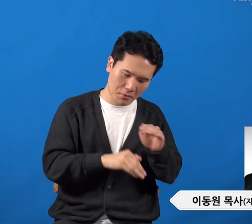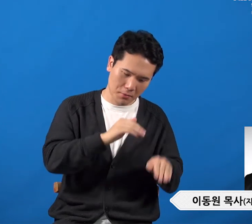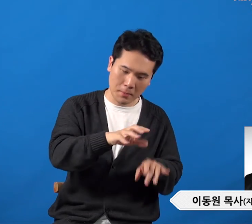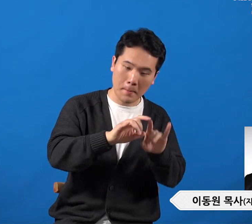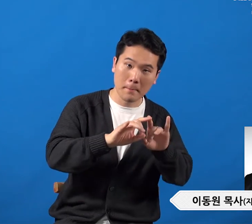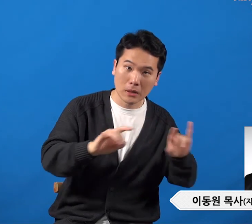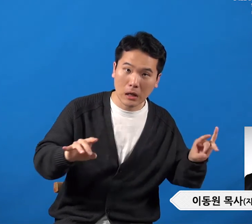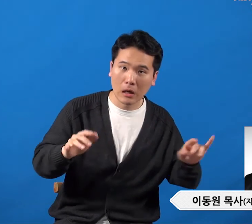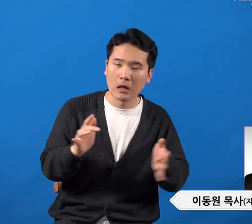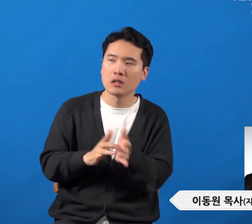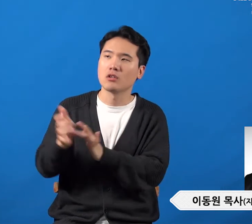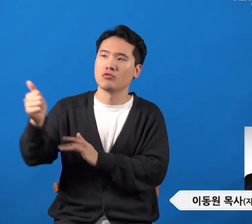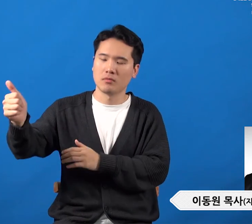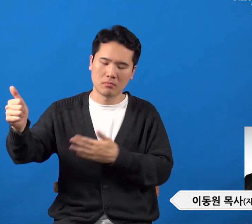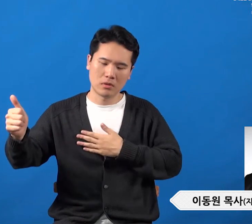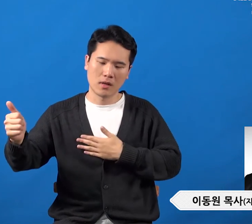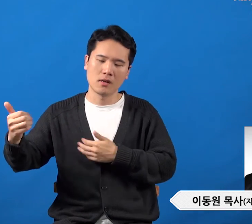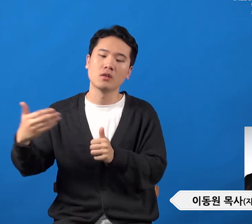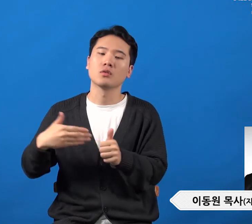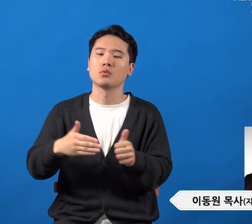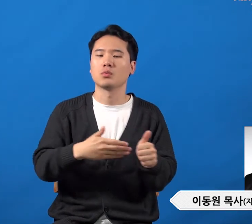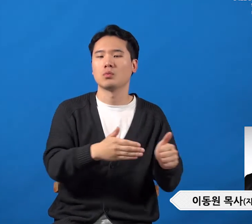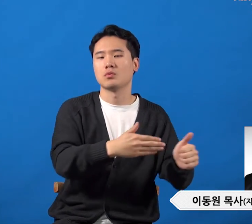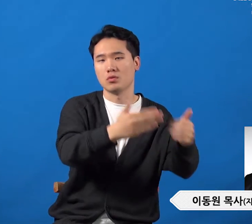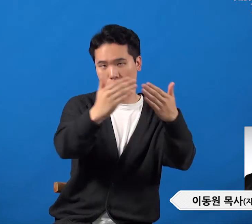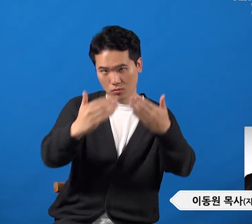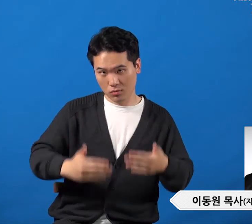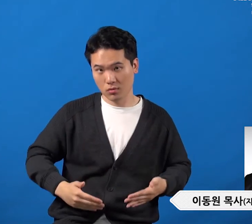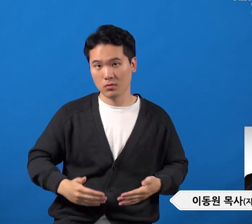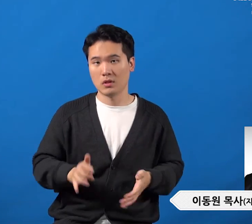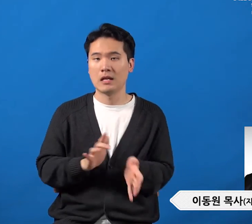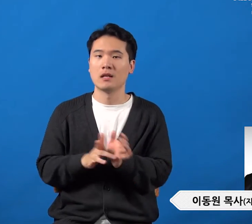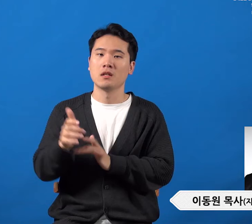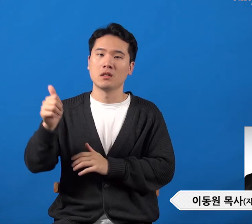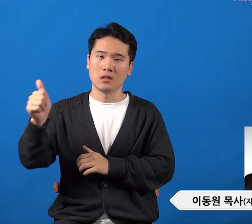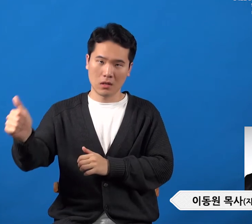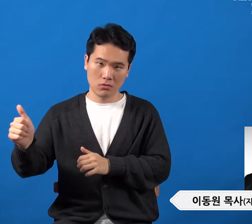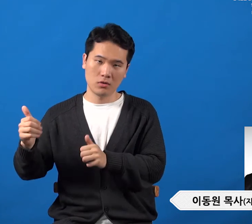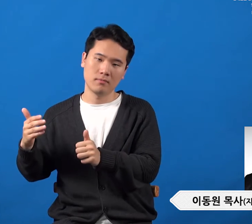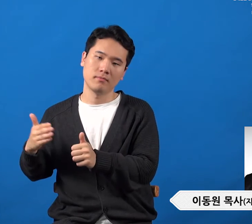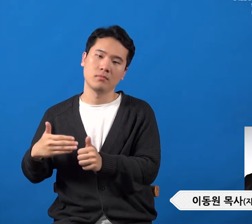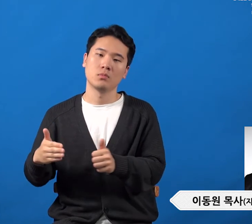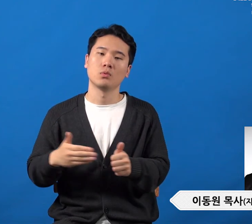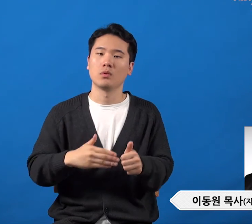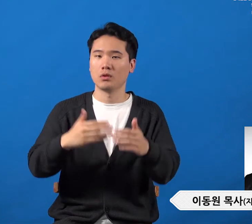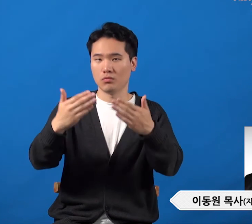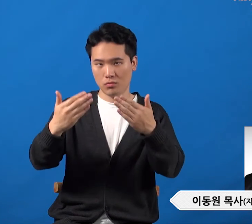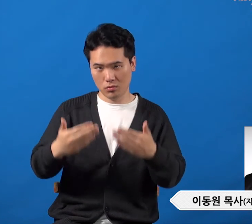무거운 죄짐을 모두 벗고 하는 말 예수 인도하셨네.